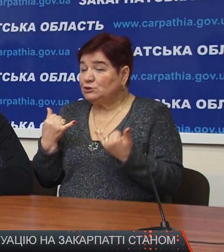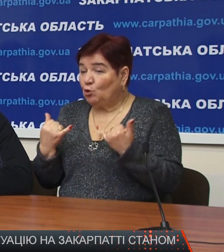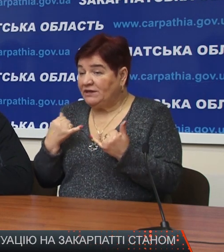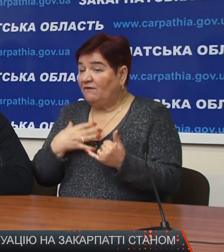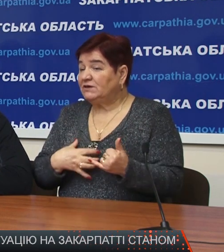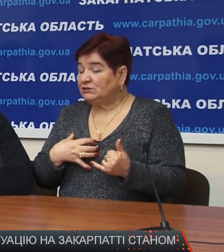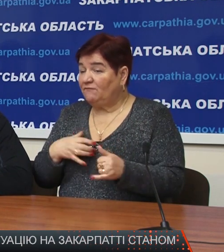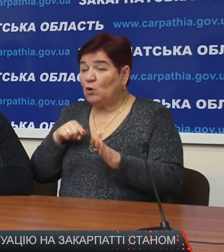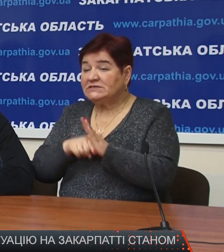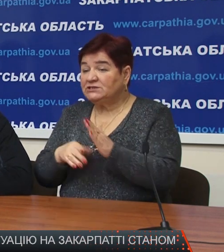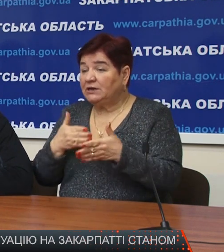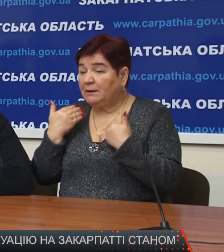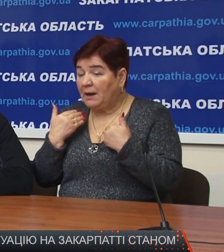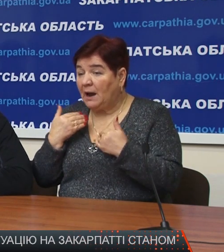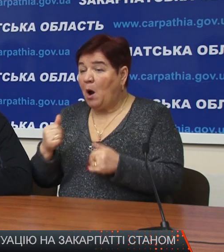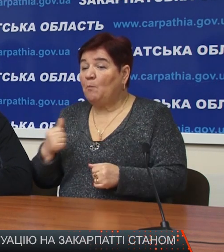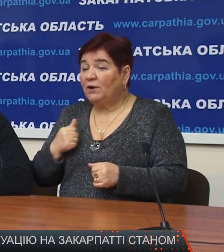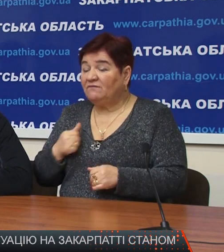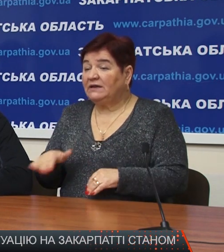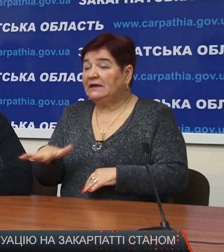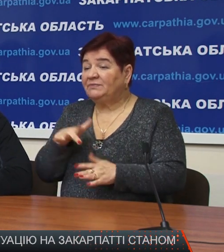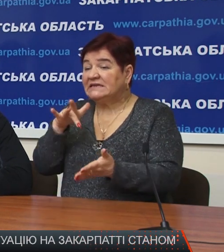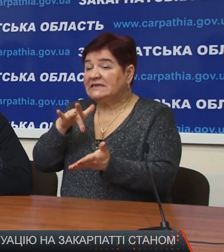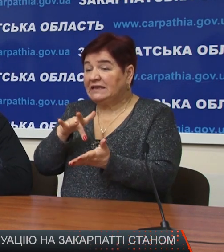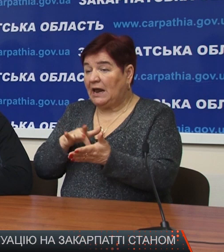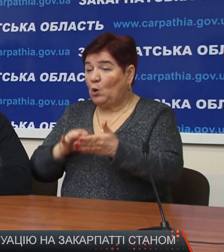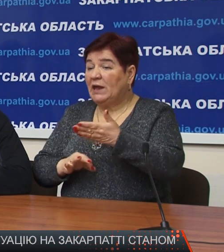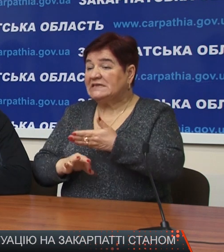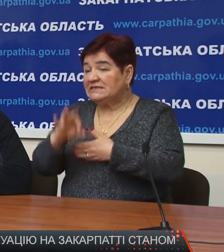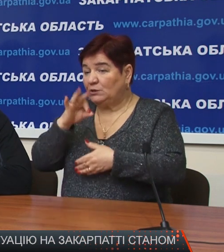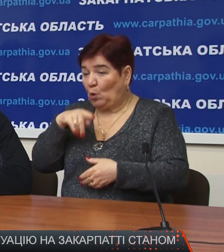важливого значення. Бої ведуться в основному на території центральної та східної України.